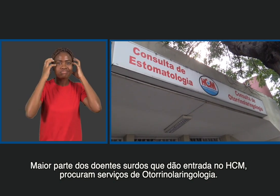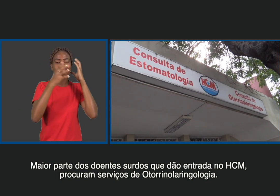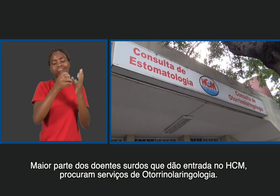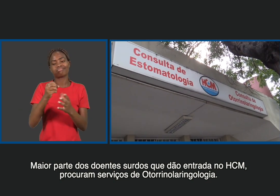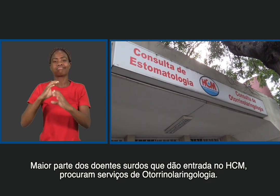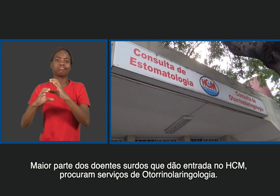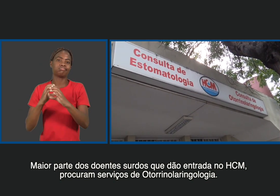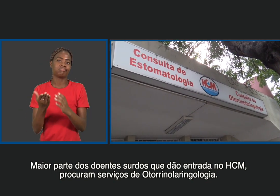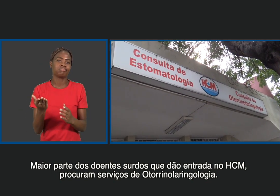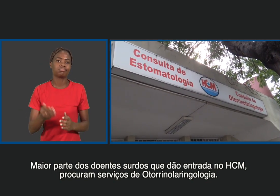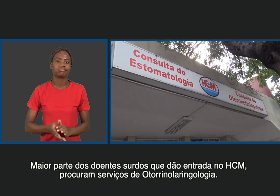-laringologia. está previsto. Obrigado. Obrigado.